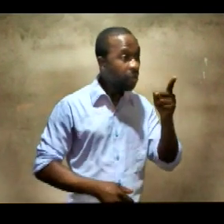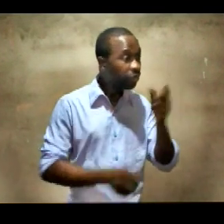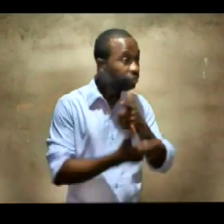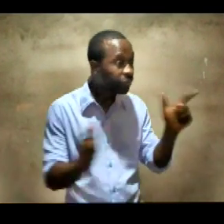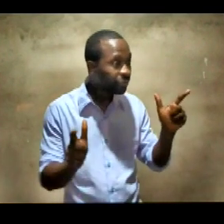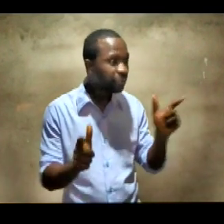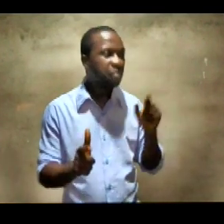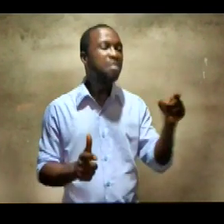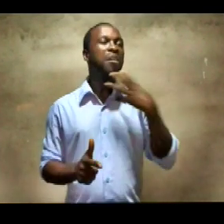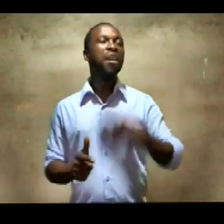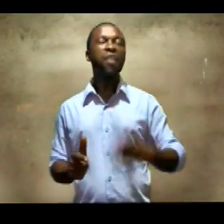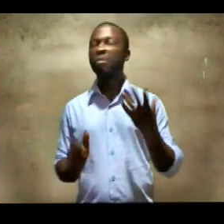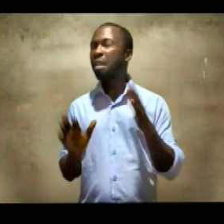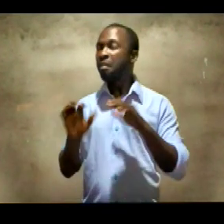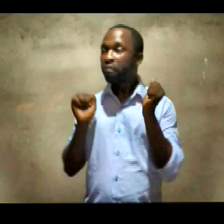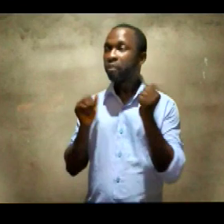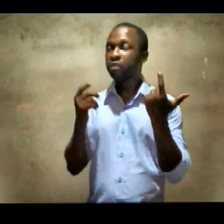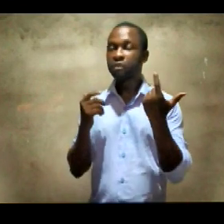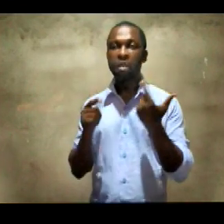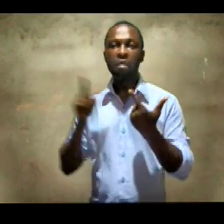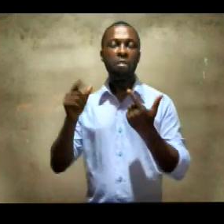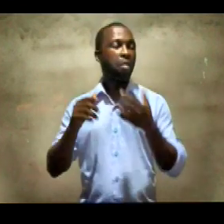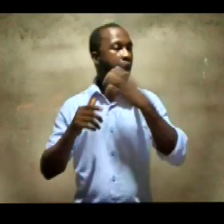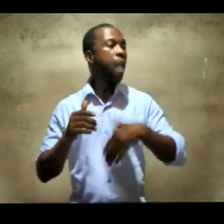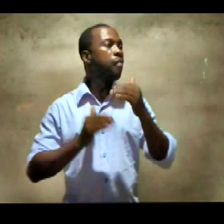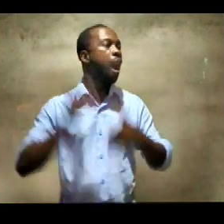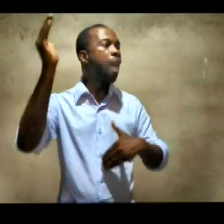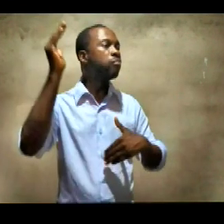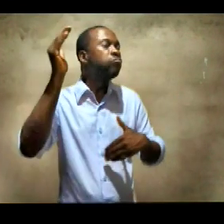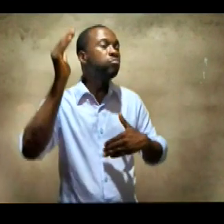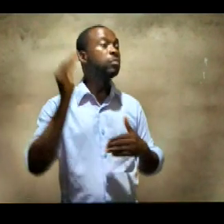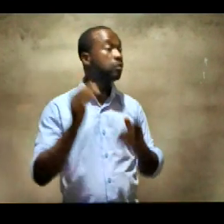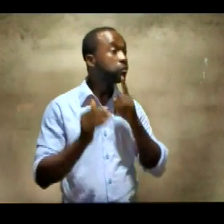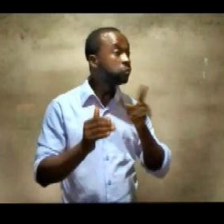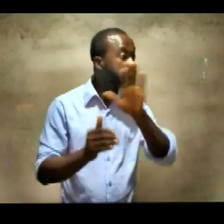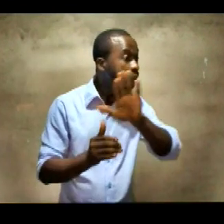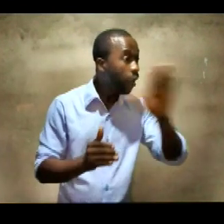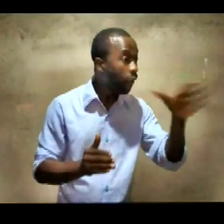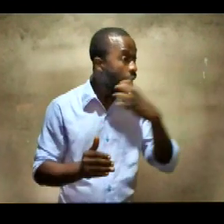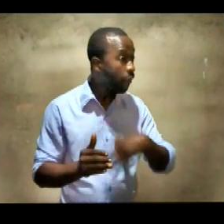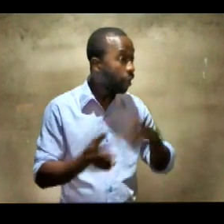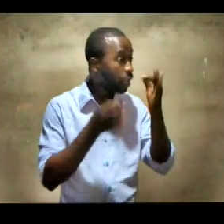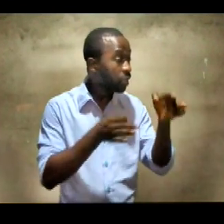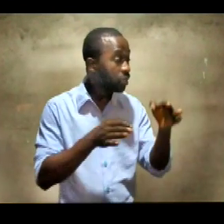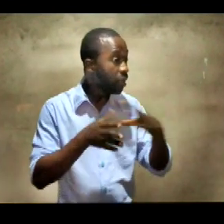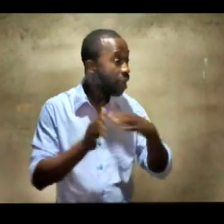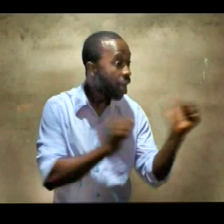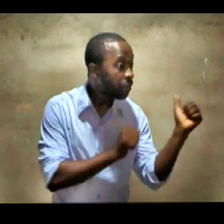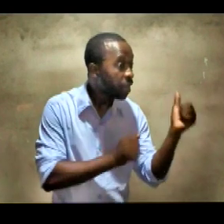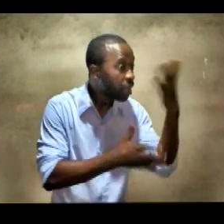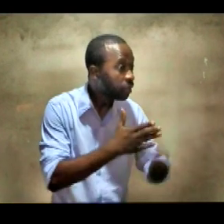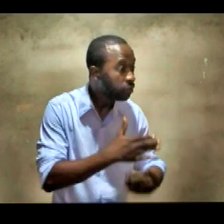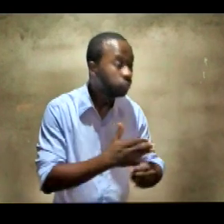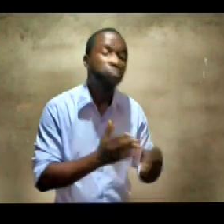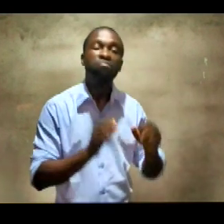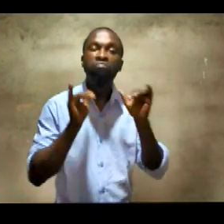décidé de poursuivre le procès de tous les accusés. Dans le box des accusés figuraient